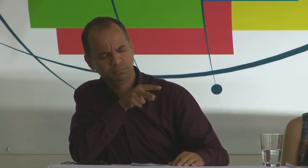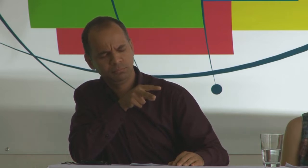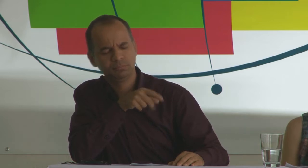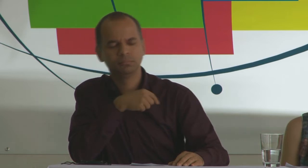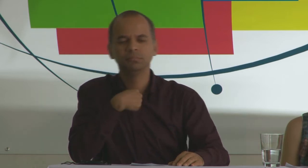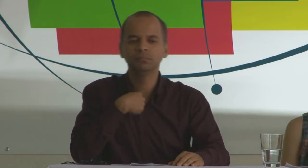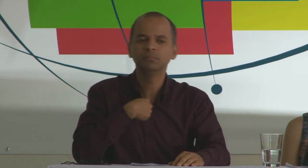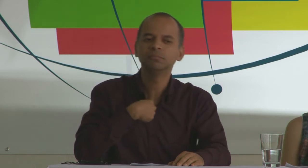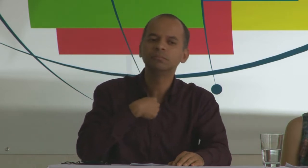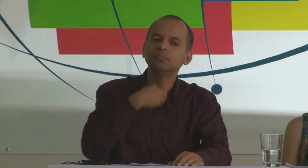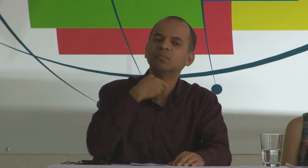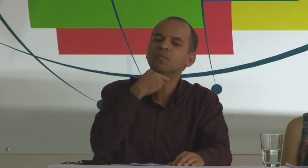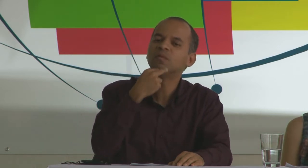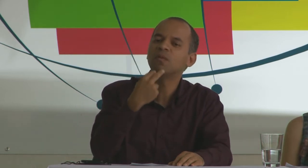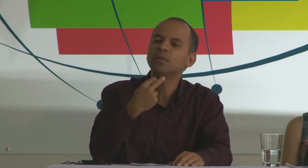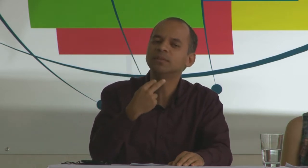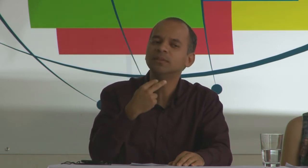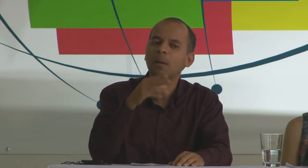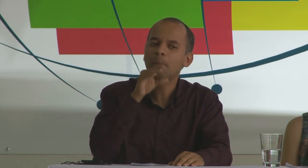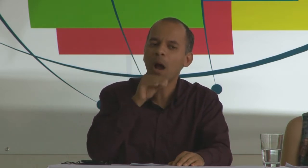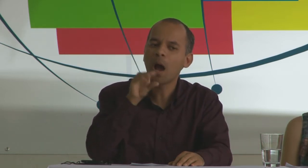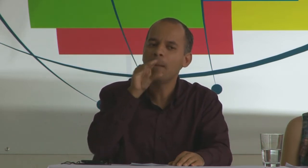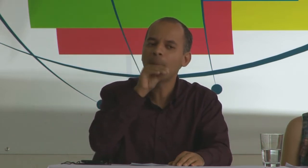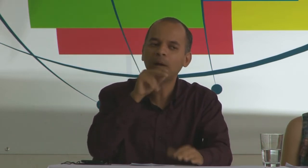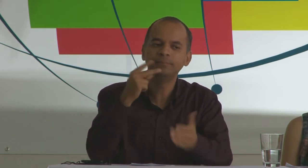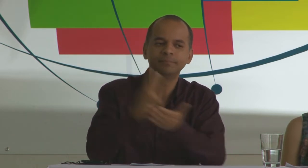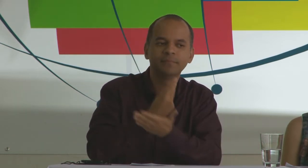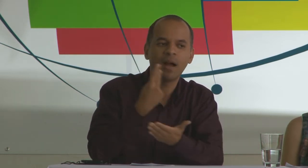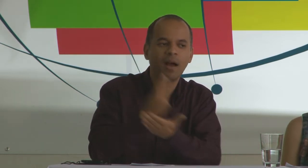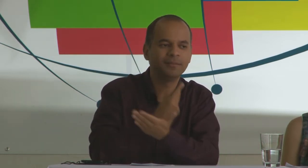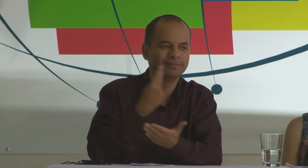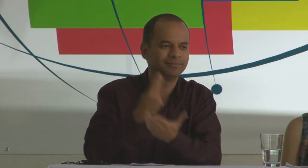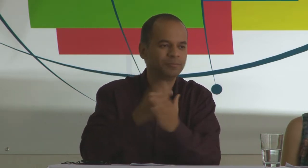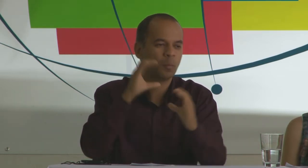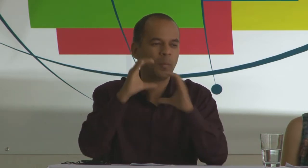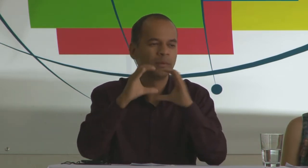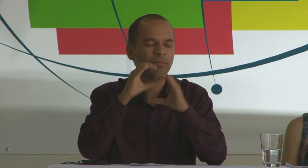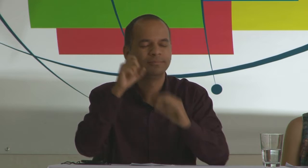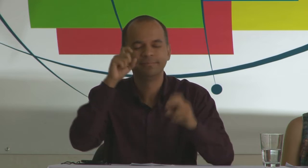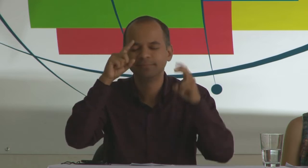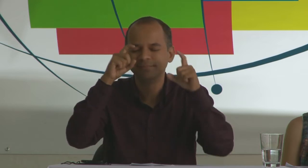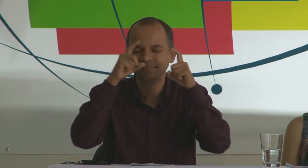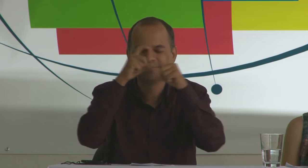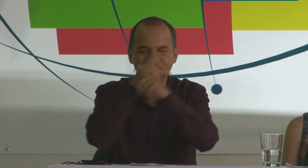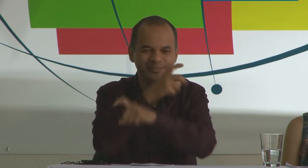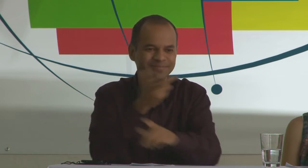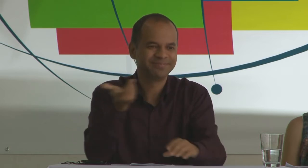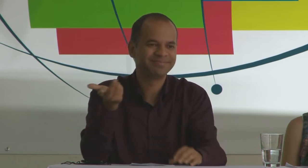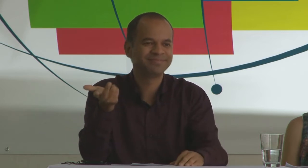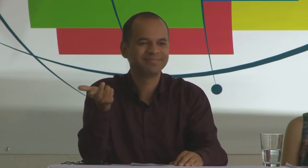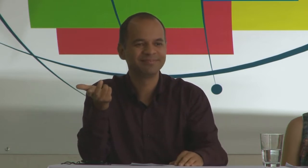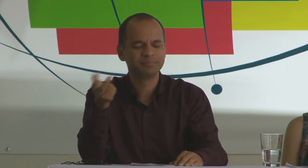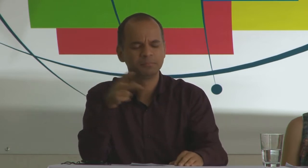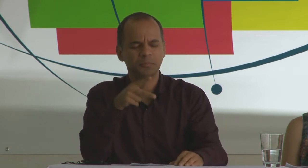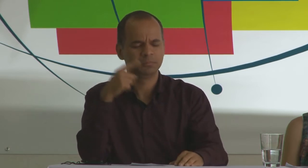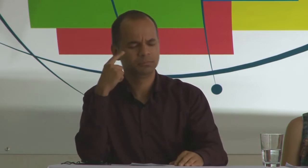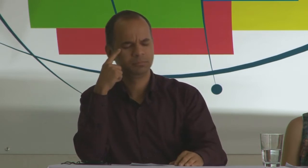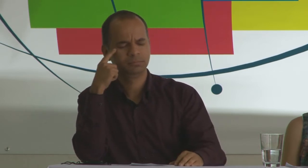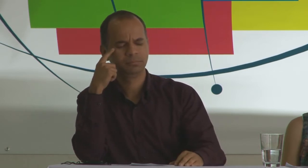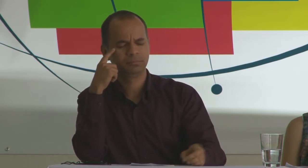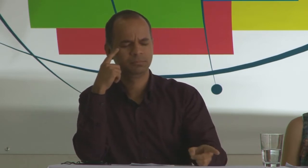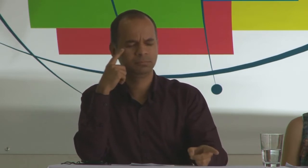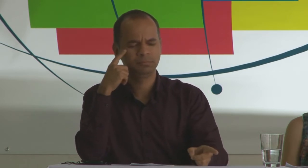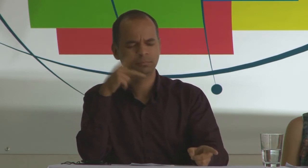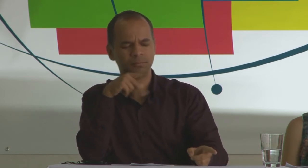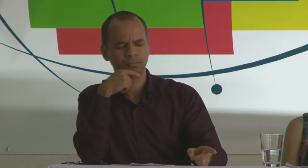vi um professor e ele estava lá presente naquele contexto e ele usava voz para se comunicar. E às vezes ele pedia que eu falasse isso também, em